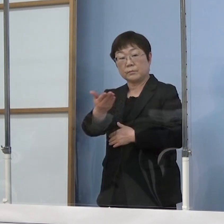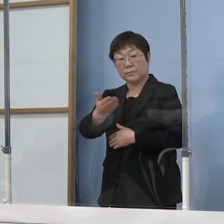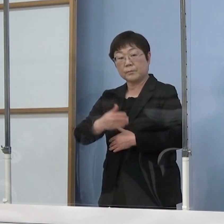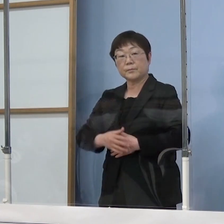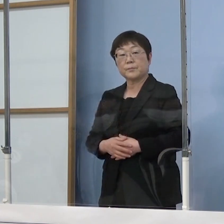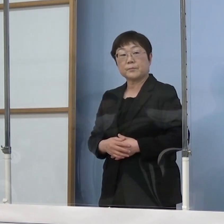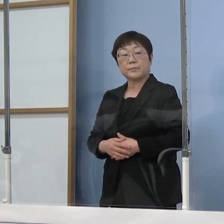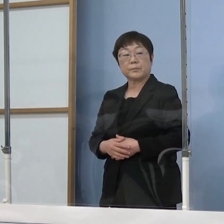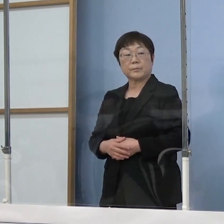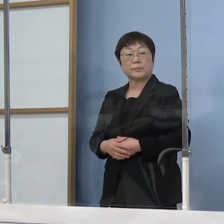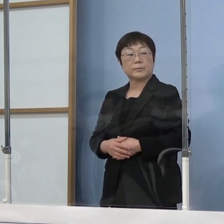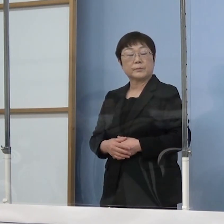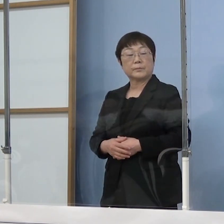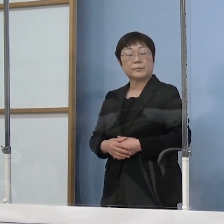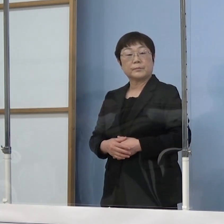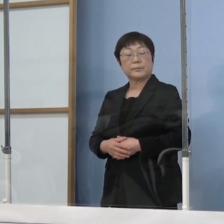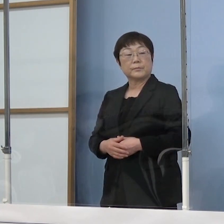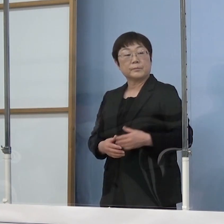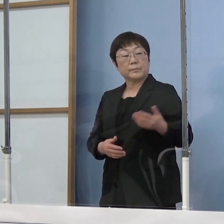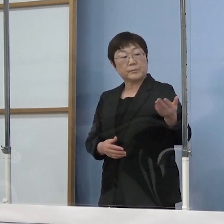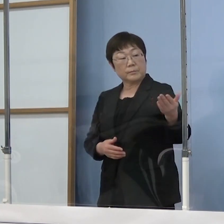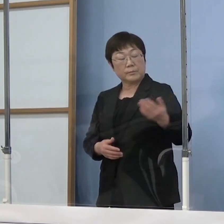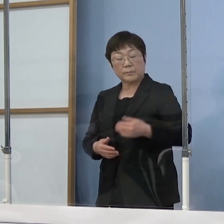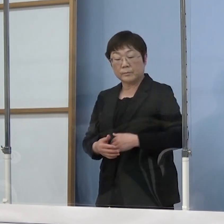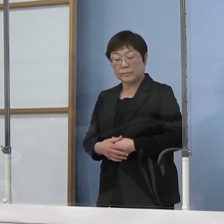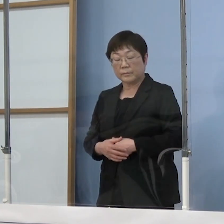ょうか。 どうぞ。